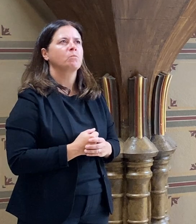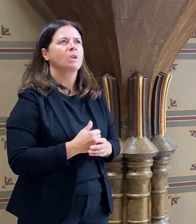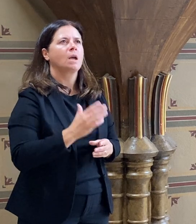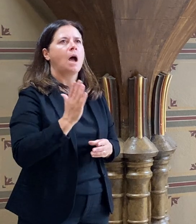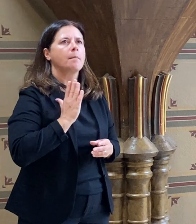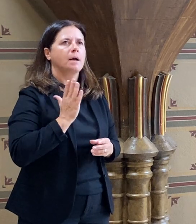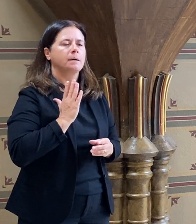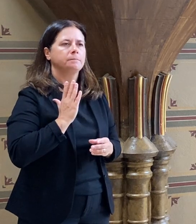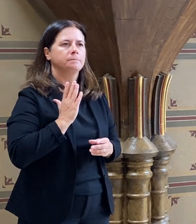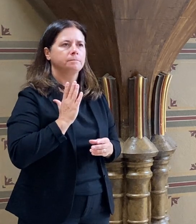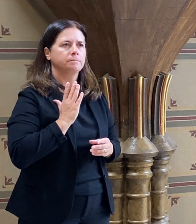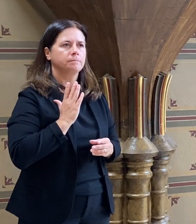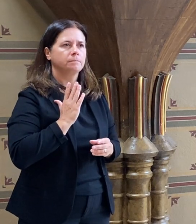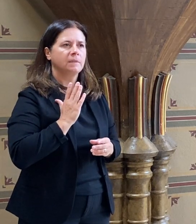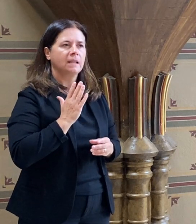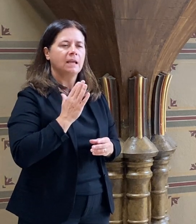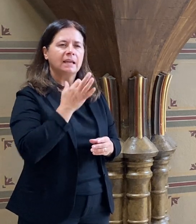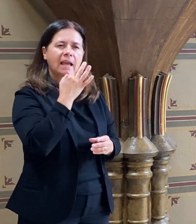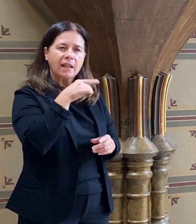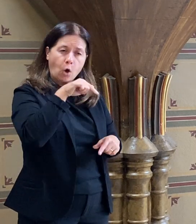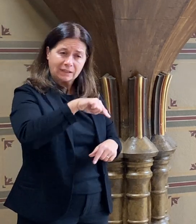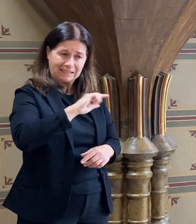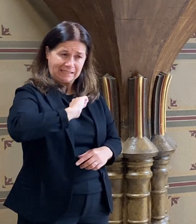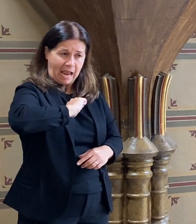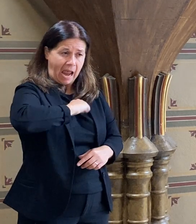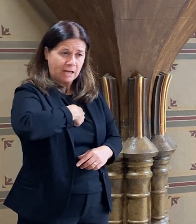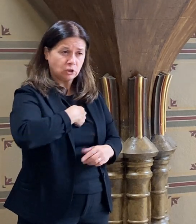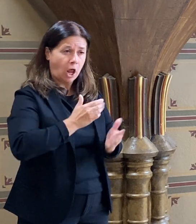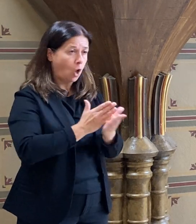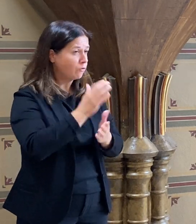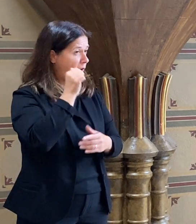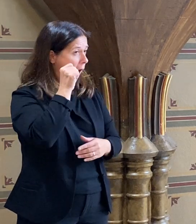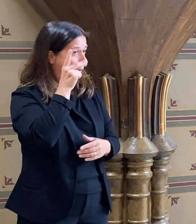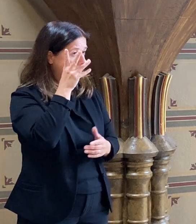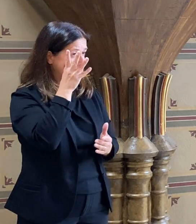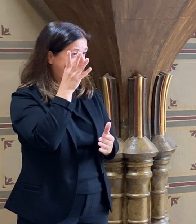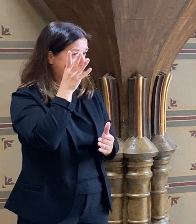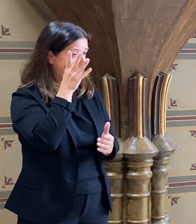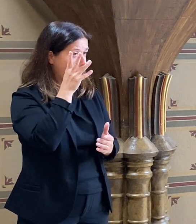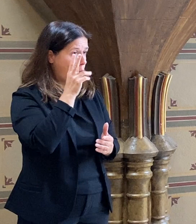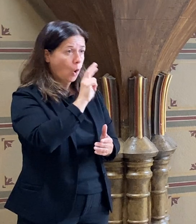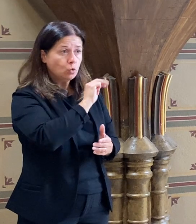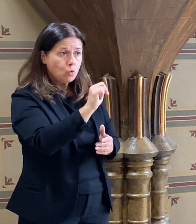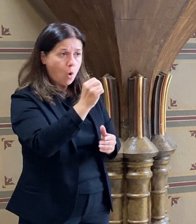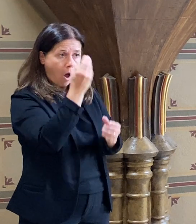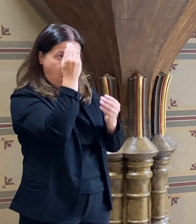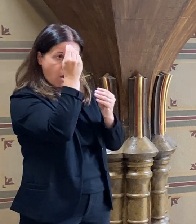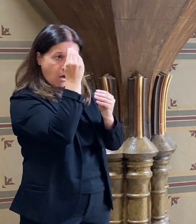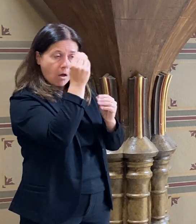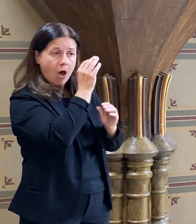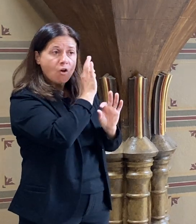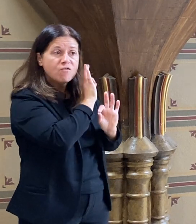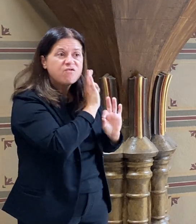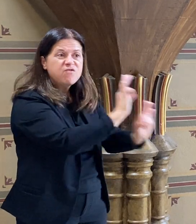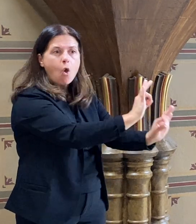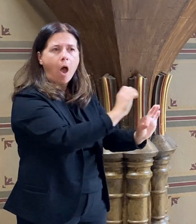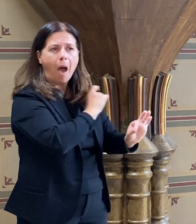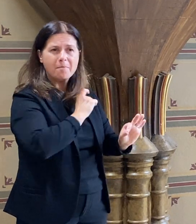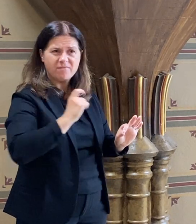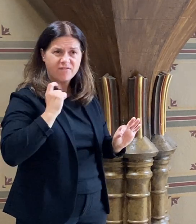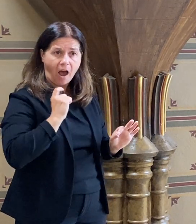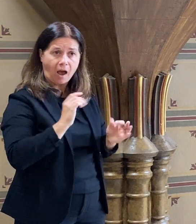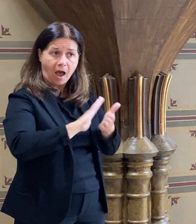Aber gilt genau diese Einstellung für den Alltag nur ganz exklusiv für ein